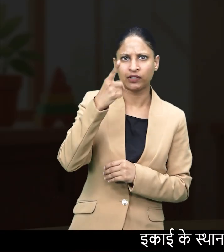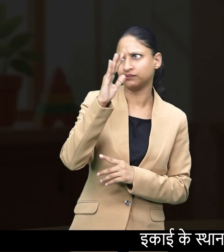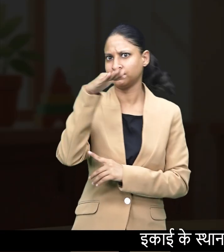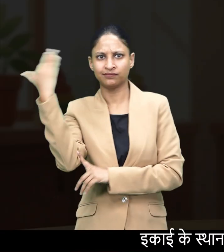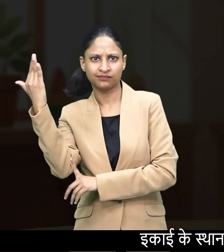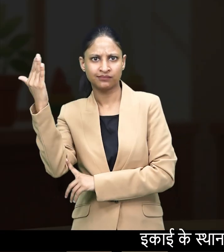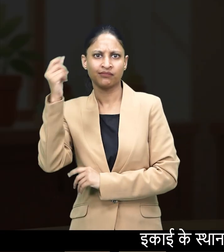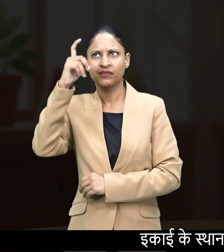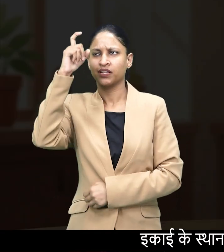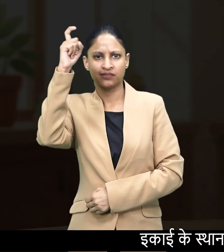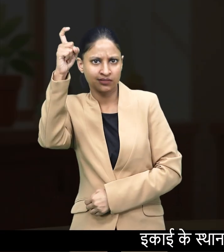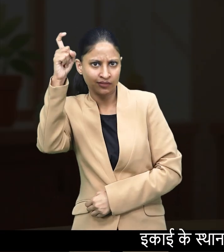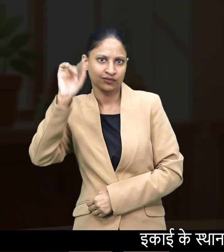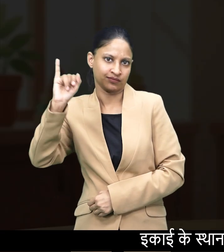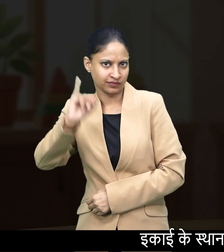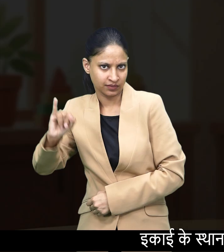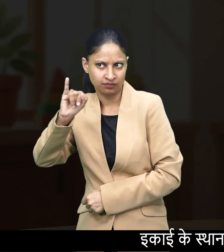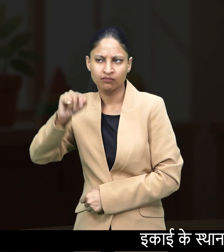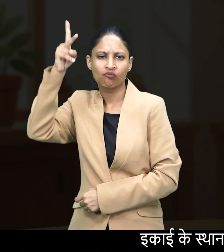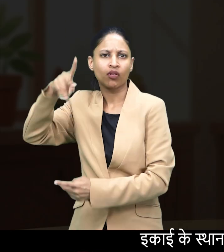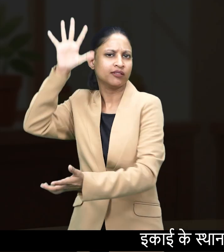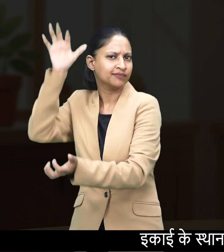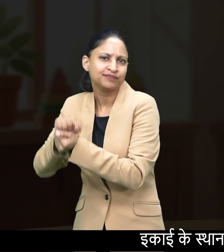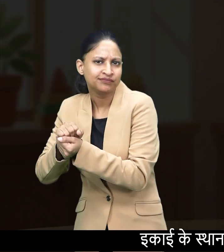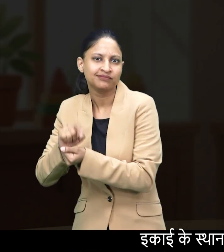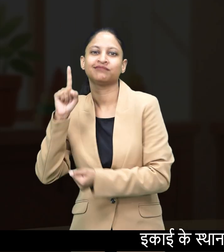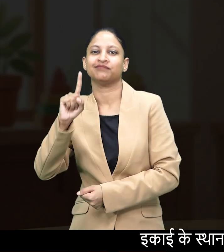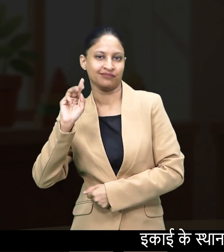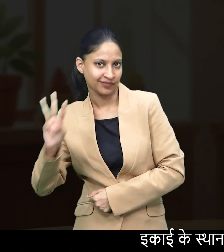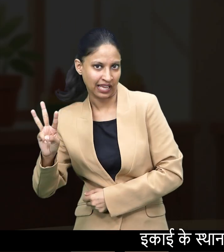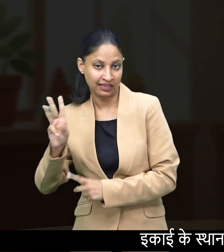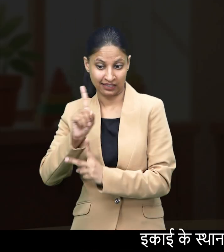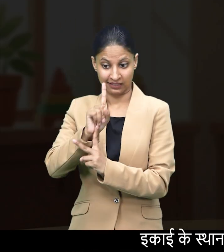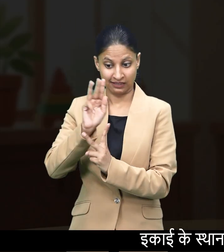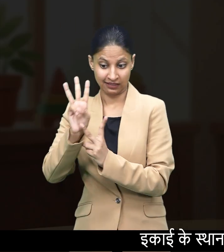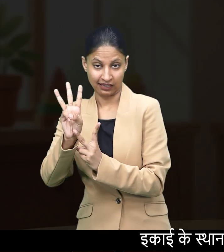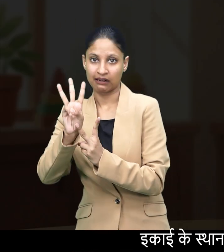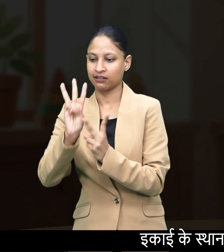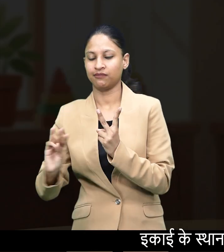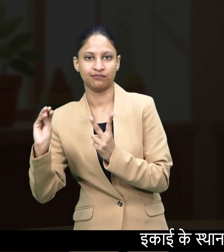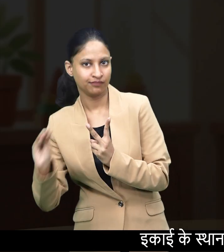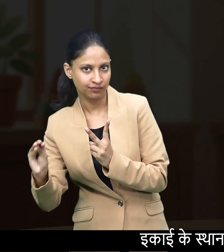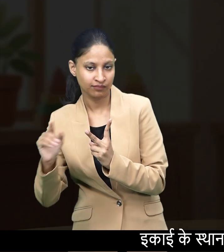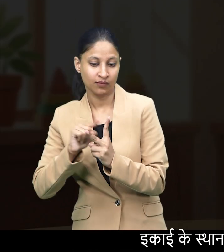इकाई के स्थान पर 7 जोड़ 6 बराबर 13, 3 लिखे, 1 हासिल ले।